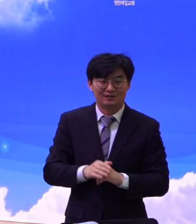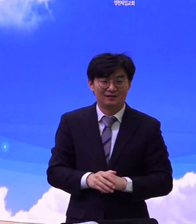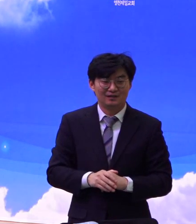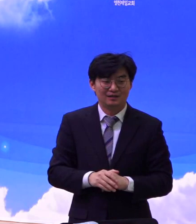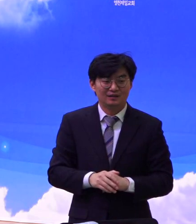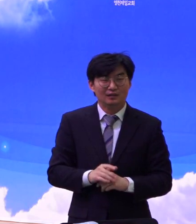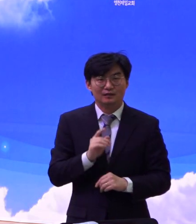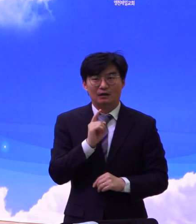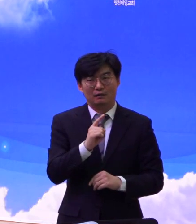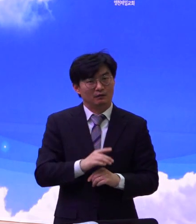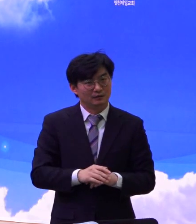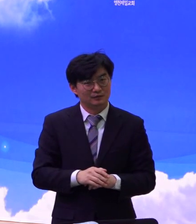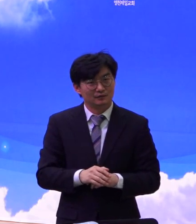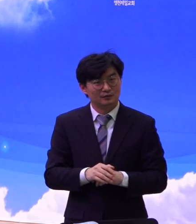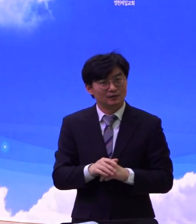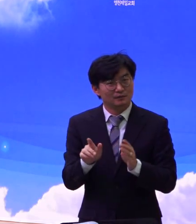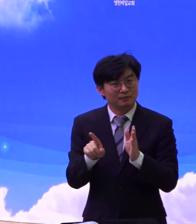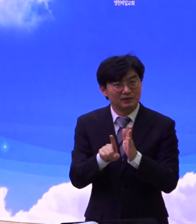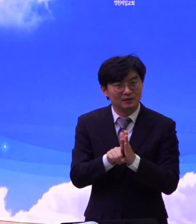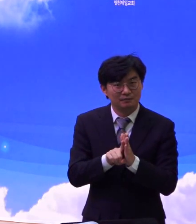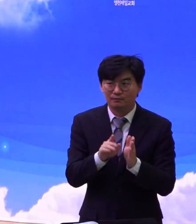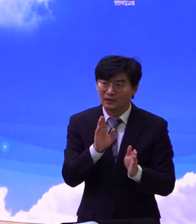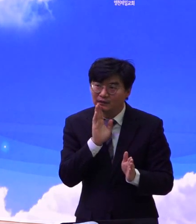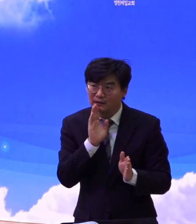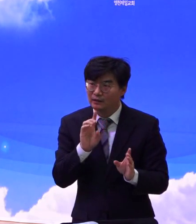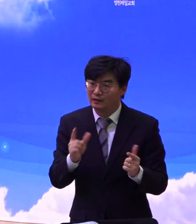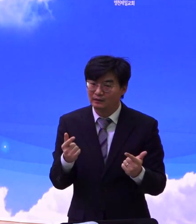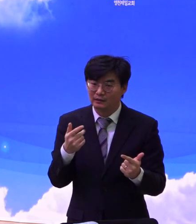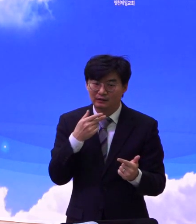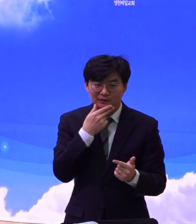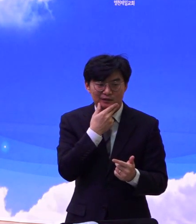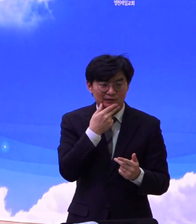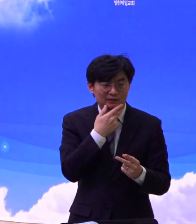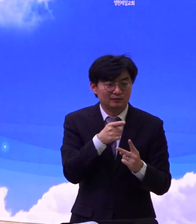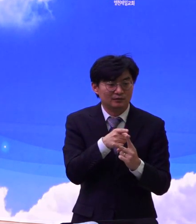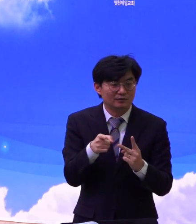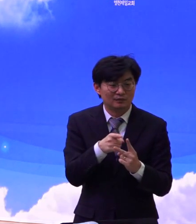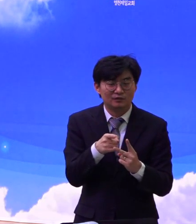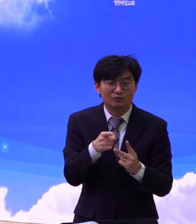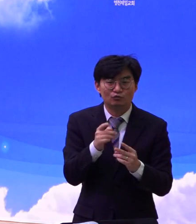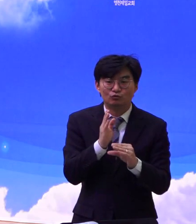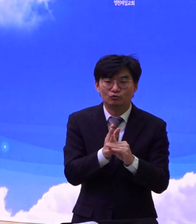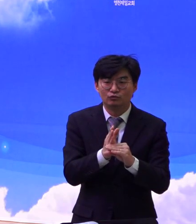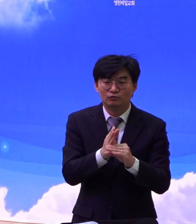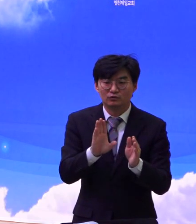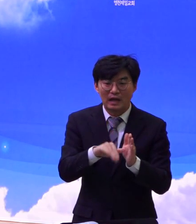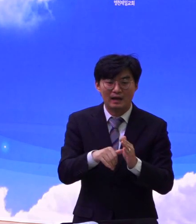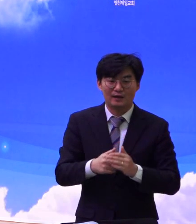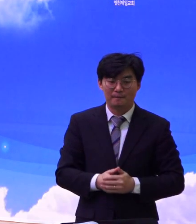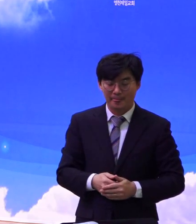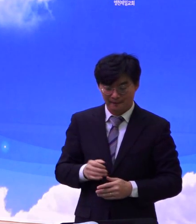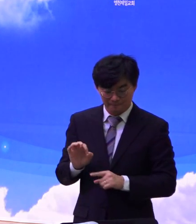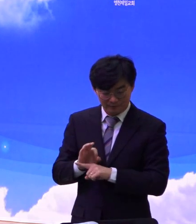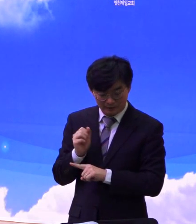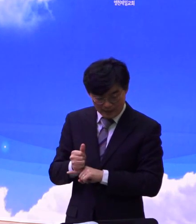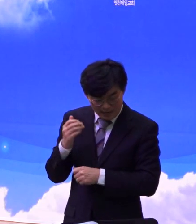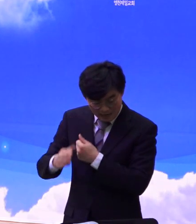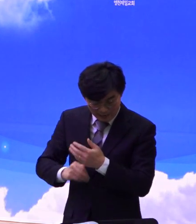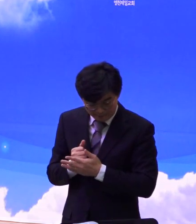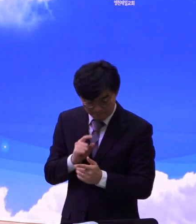이런 크고도 엄청난 반대에도 불구하고 히스기야는 하나님의 말씀을 의지해서 하나님의